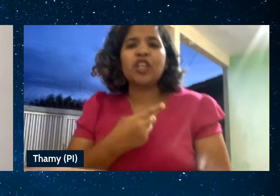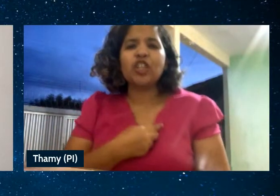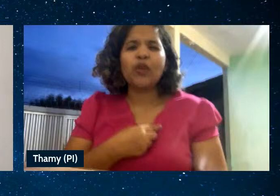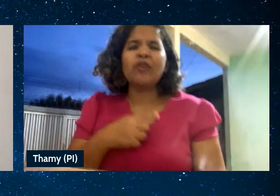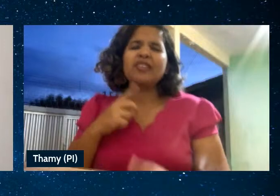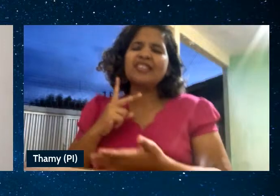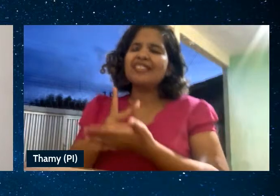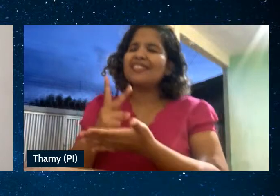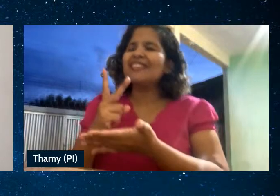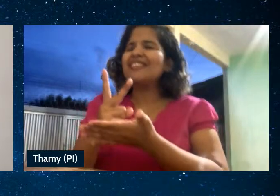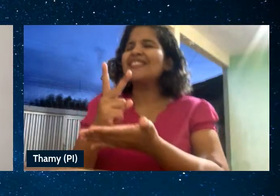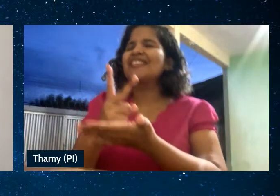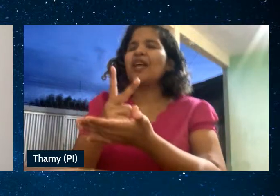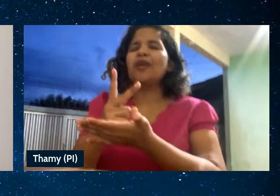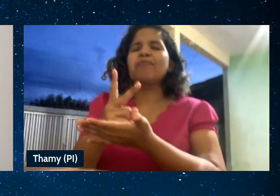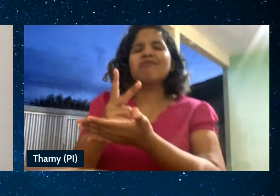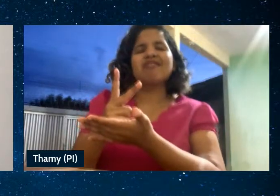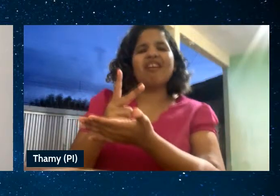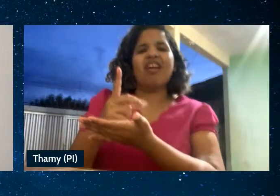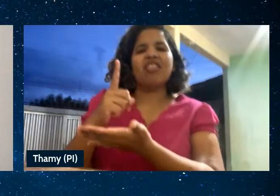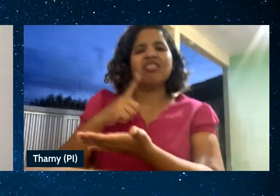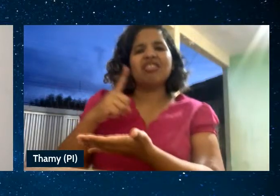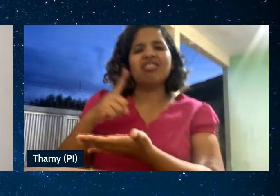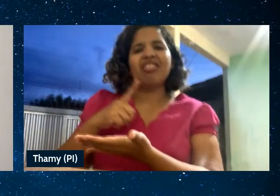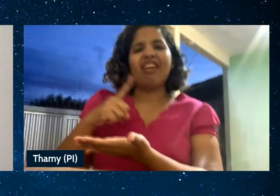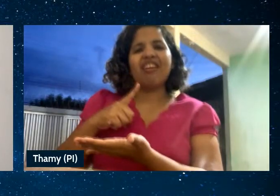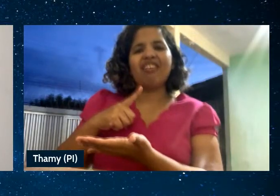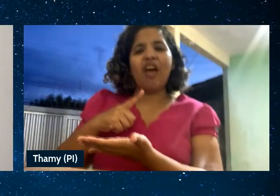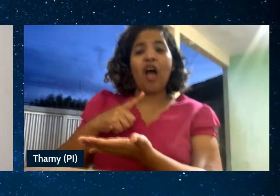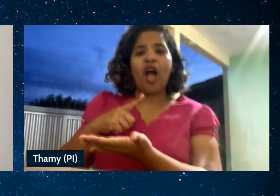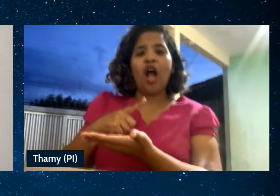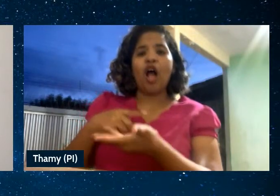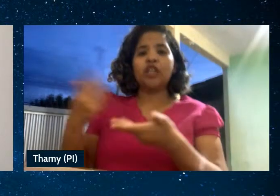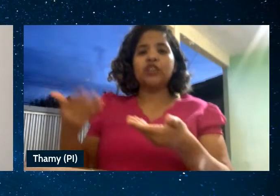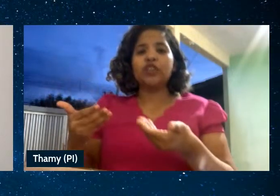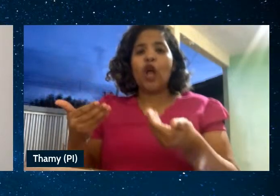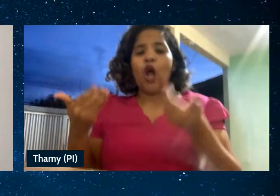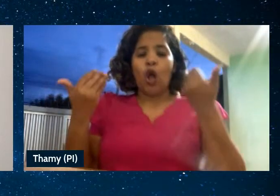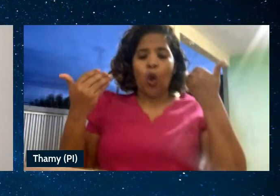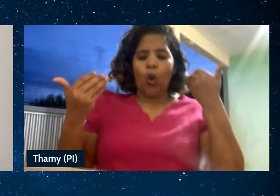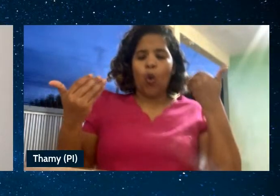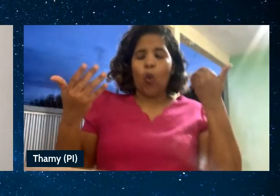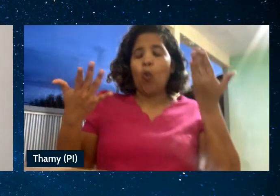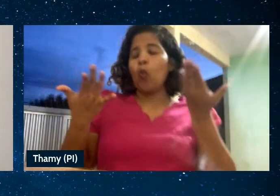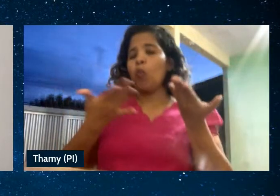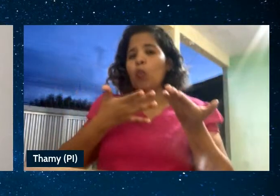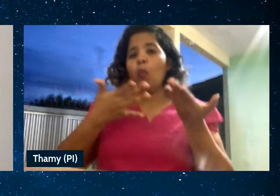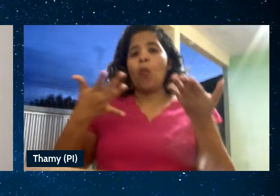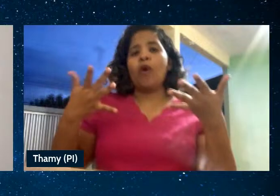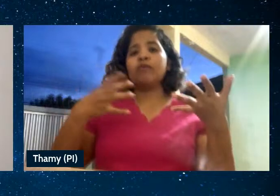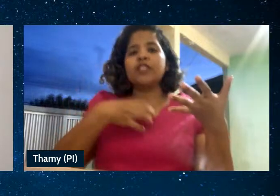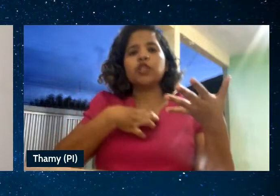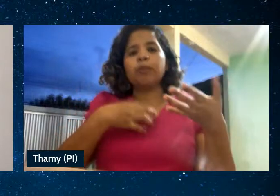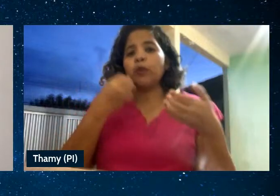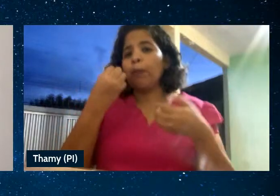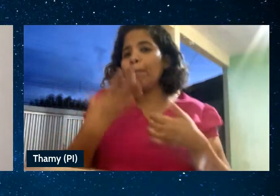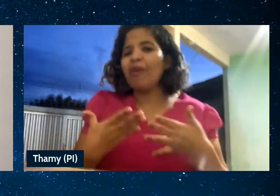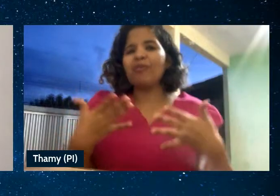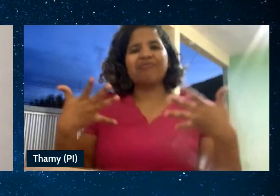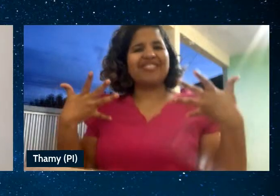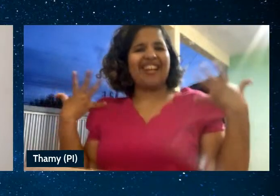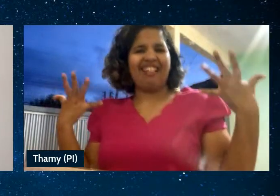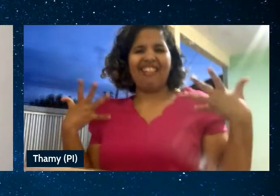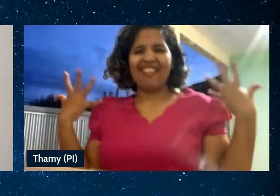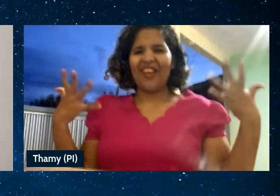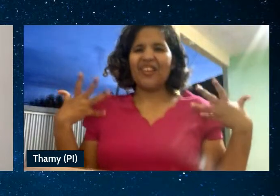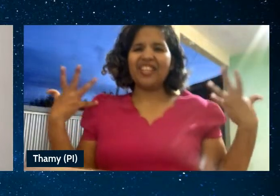iluminando a gente vai saber conviver Alegremente Olha só não